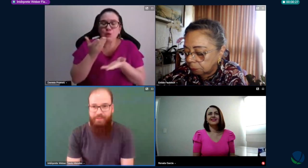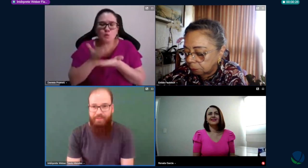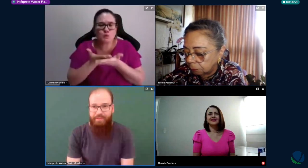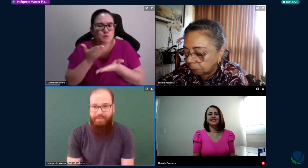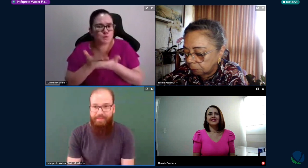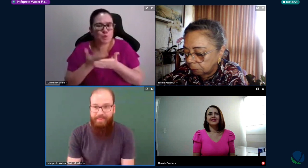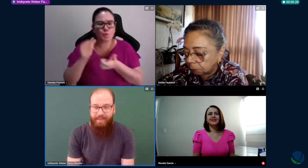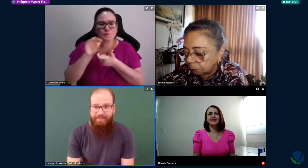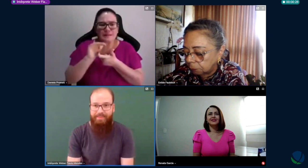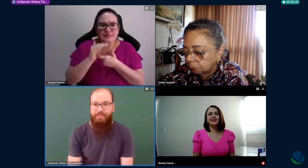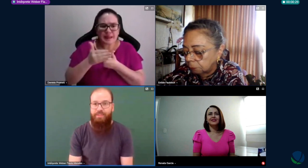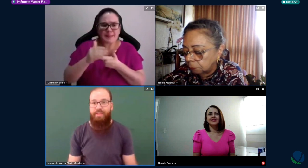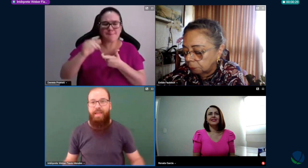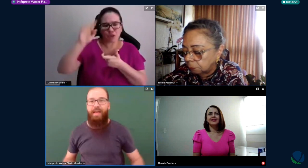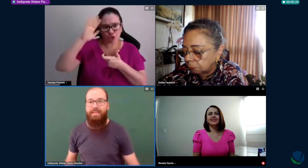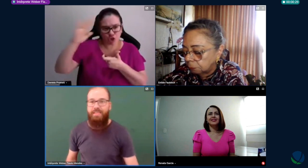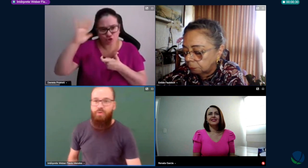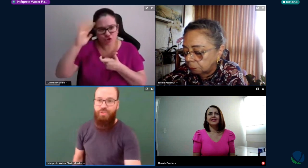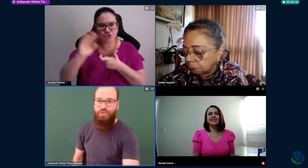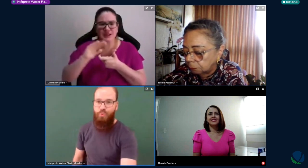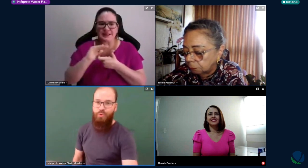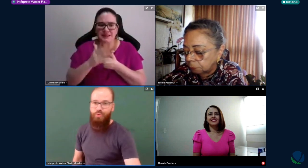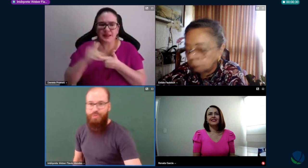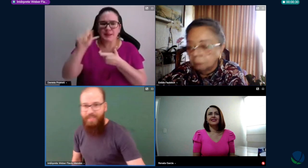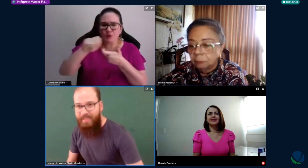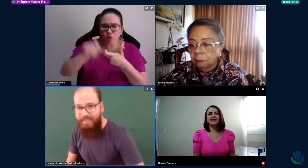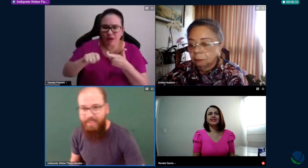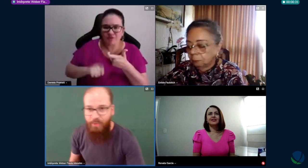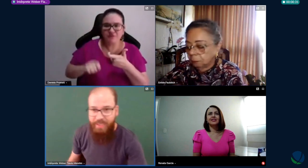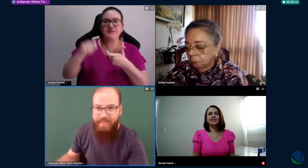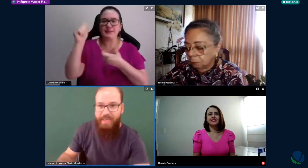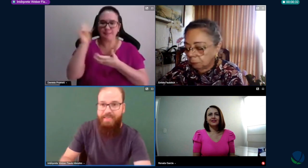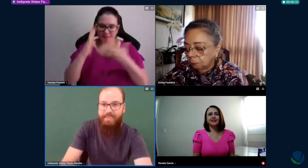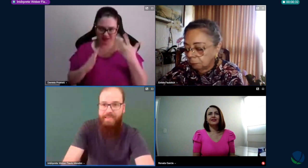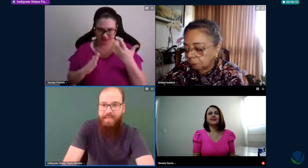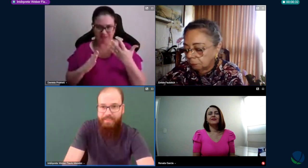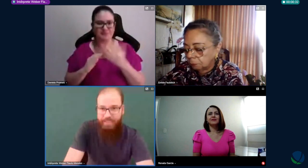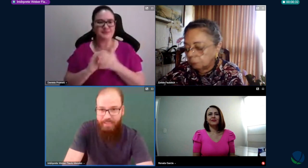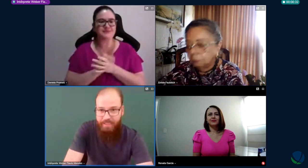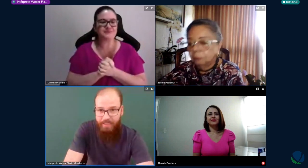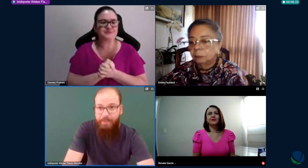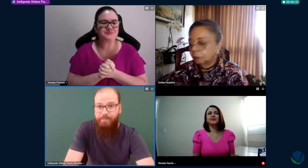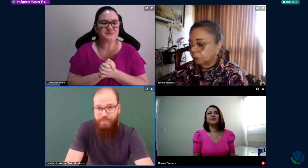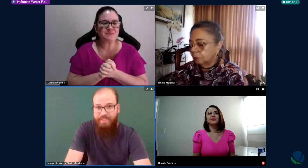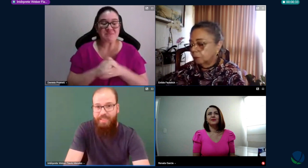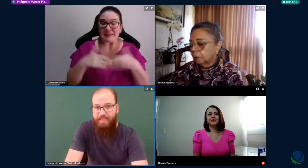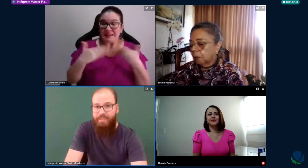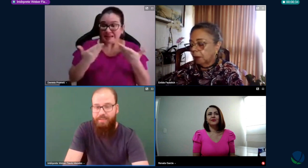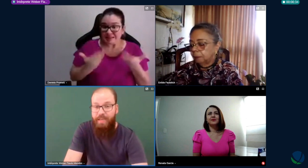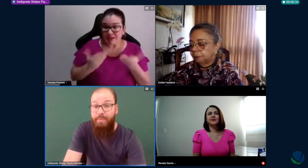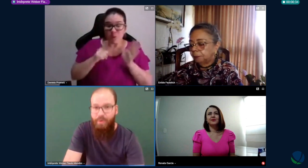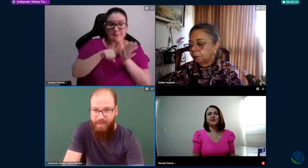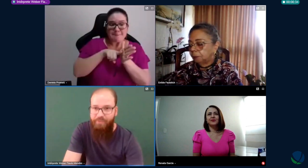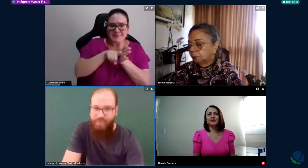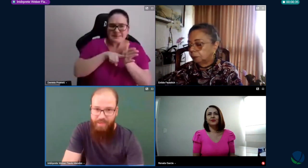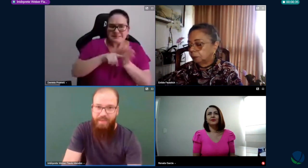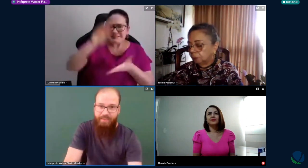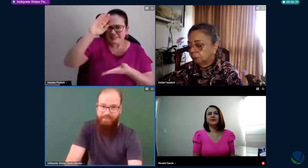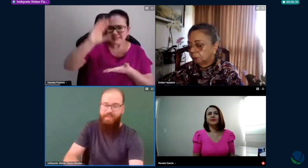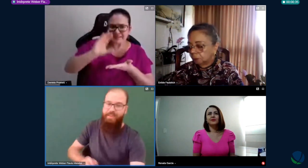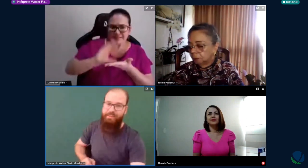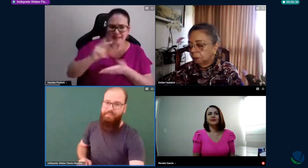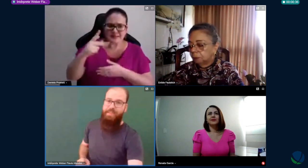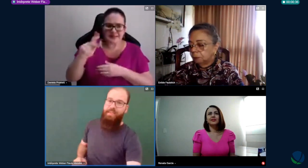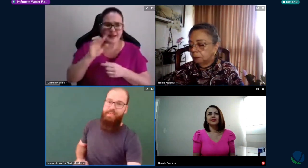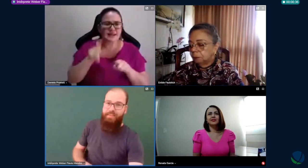aí, em relação aos estudos, né, as teorias de